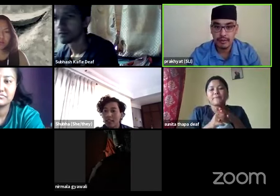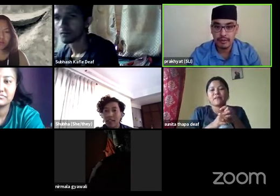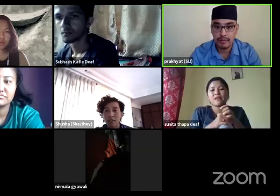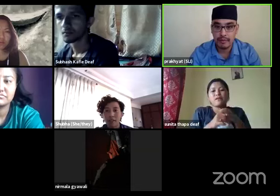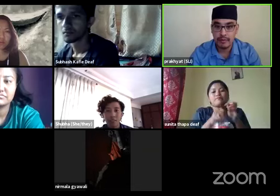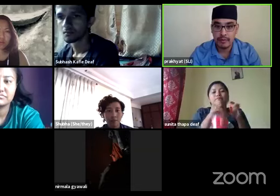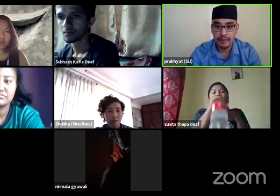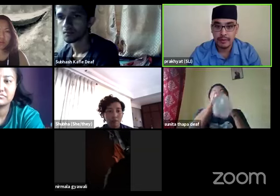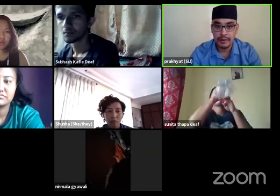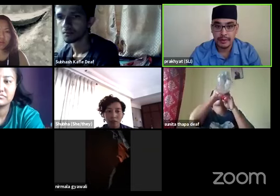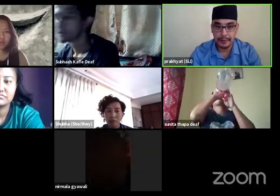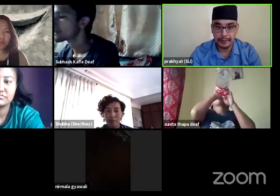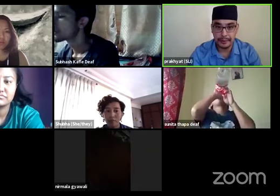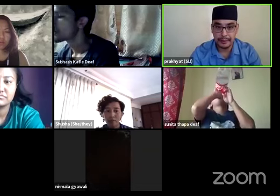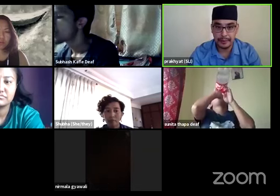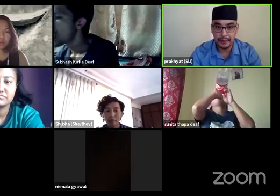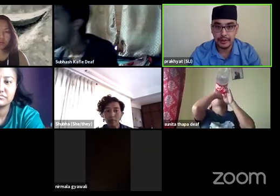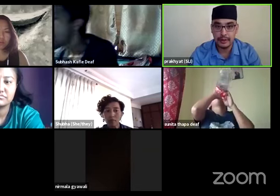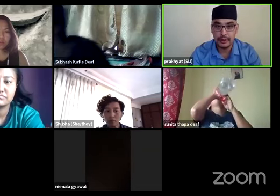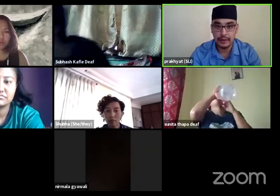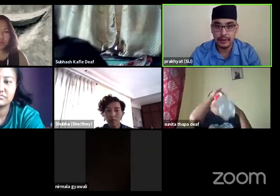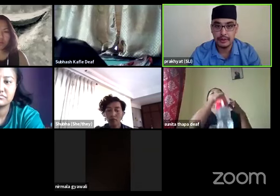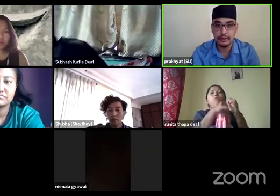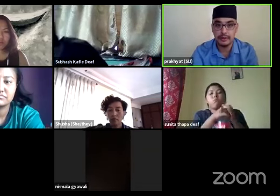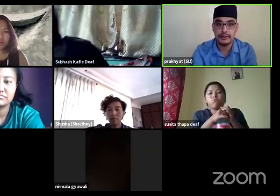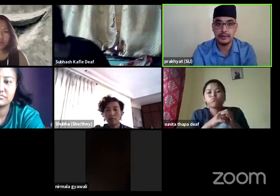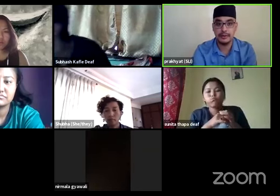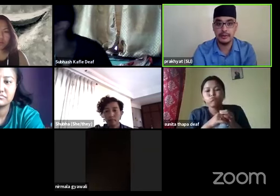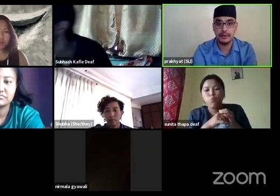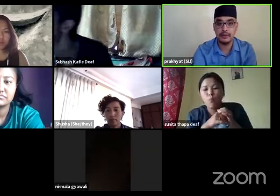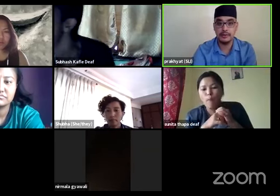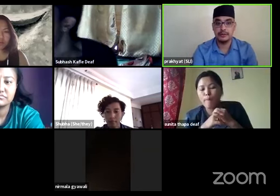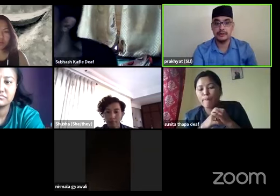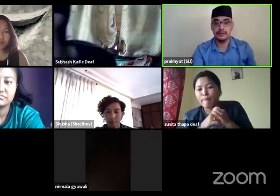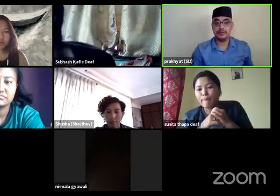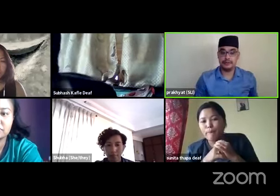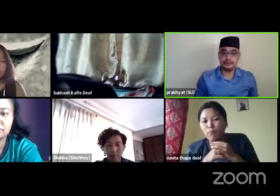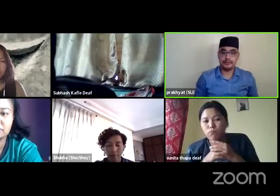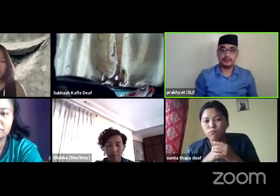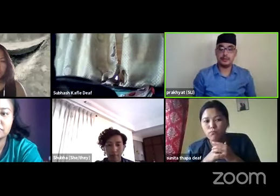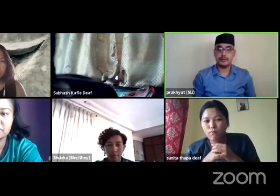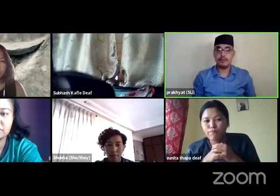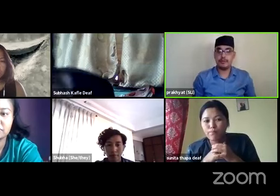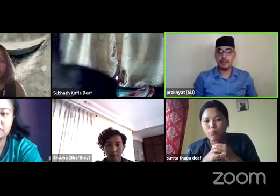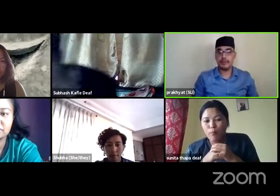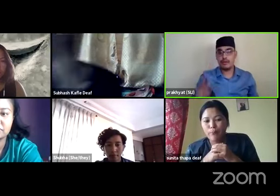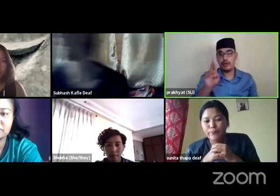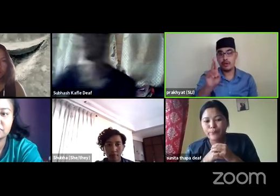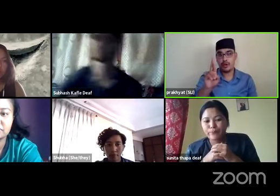देखेँ यता रमाजी हस् थ्याङ्क यू सो मच शुभ म त एकदम